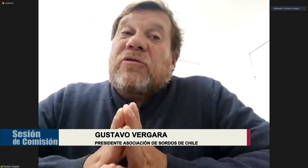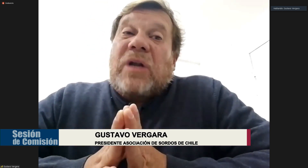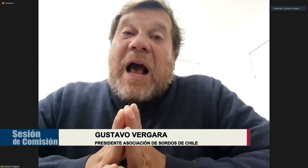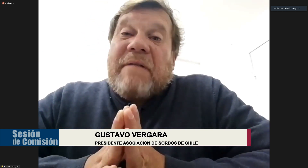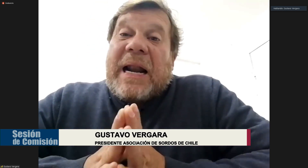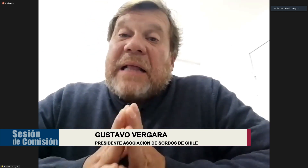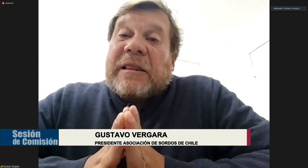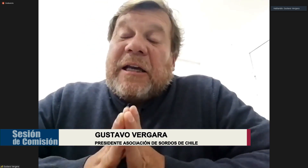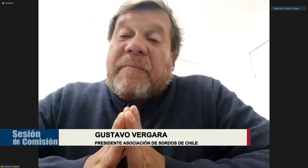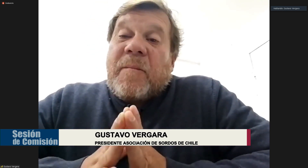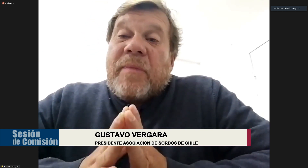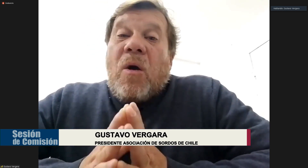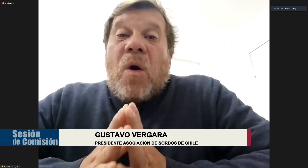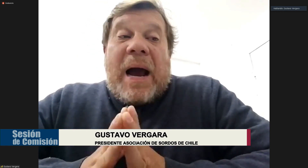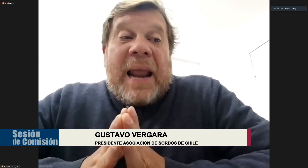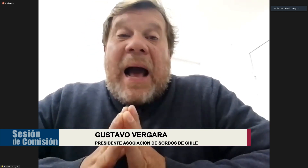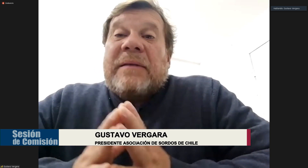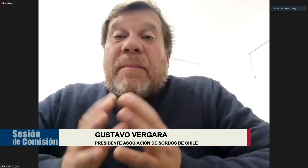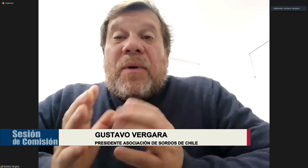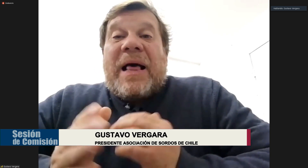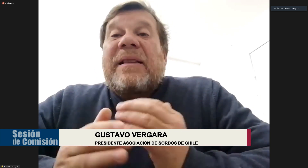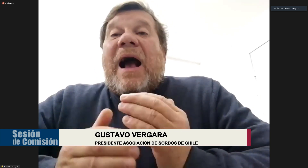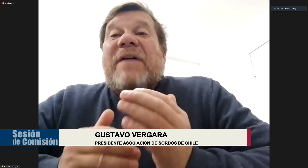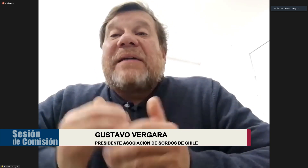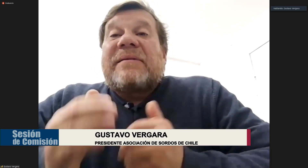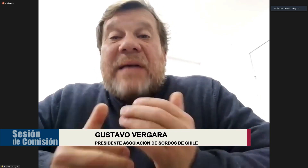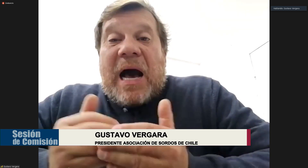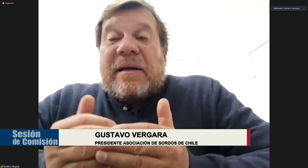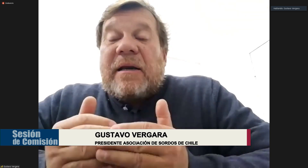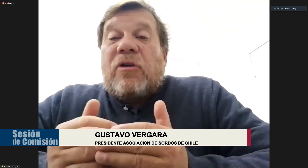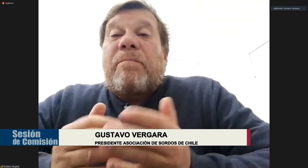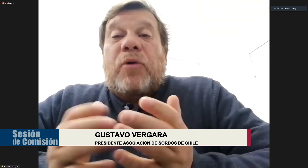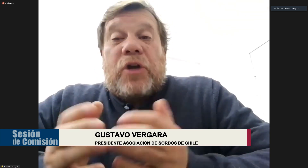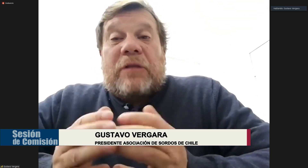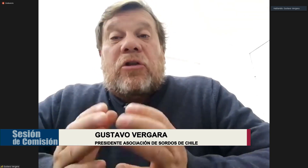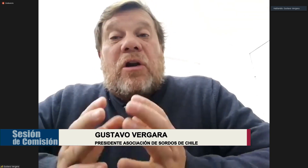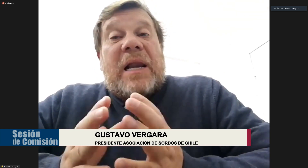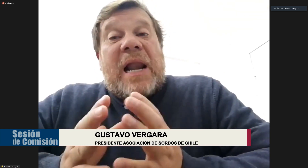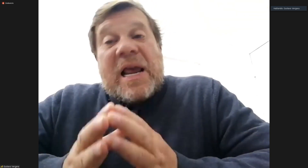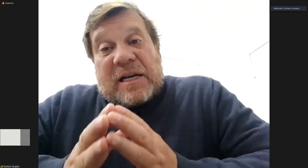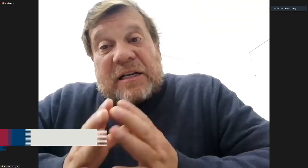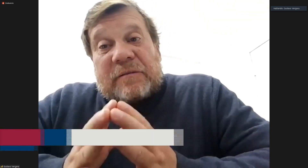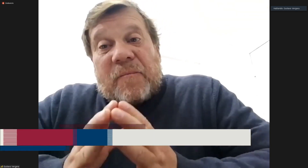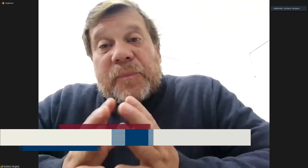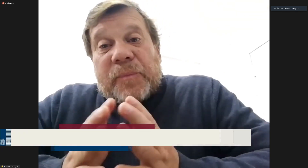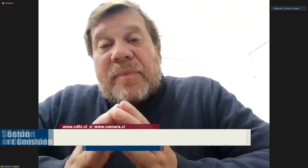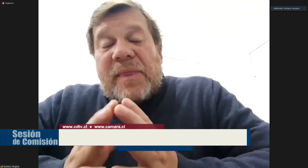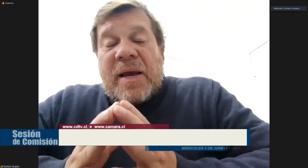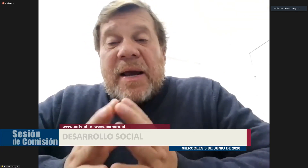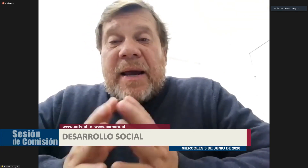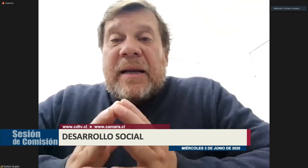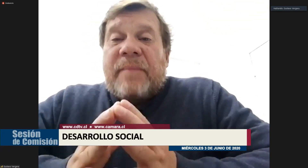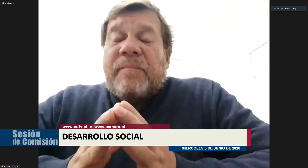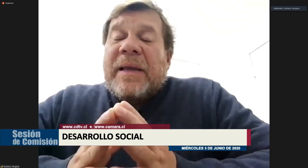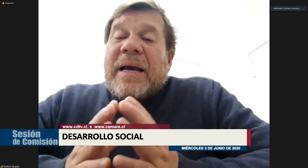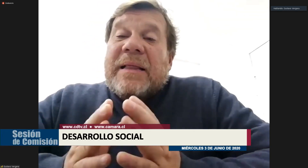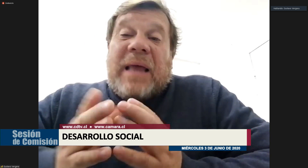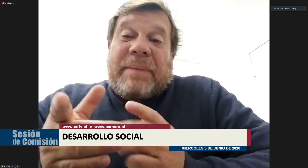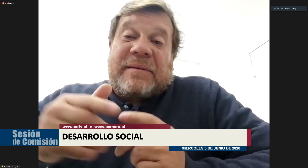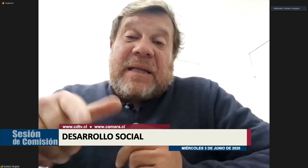mencionaba antes, ojalá se puedan avanzar en los proyectos leyes. Está presente en